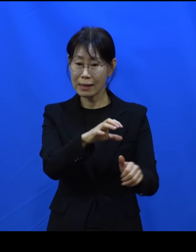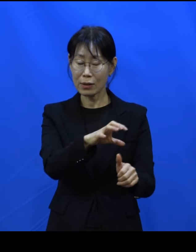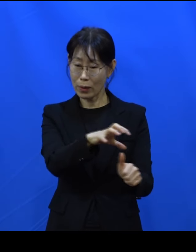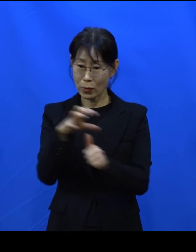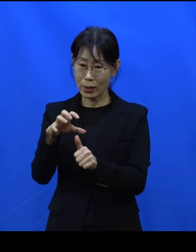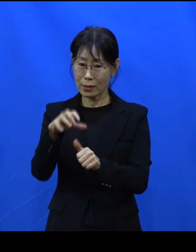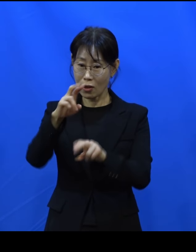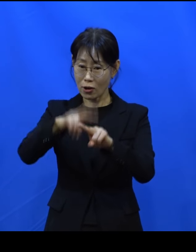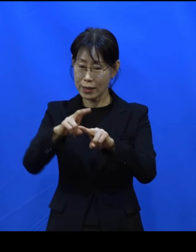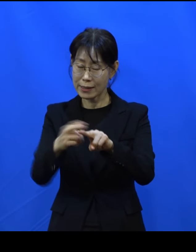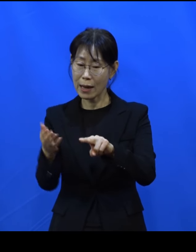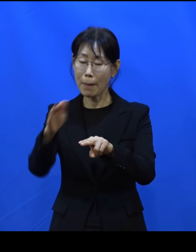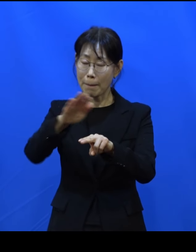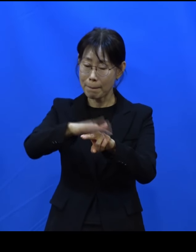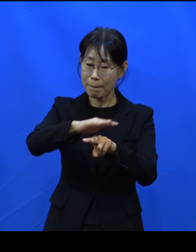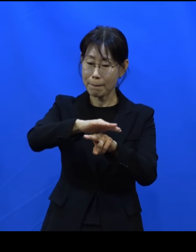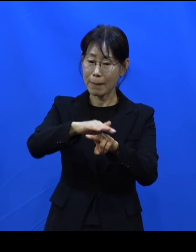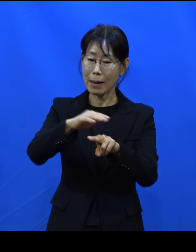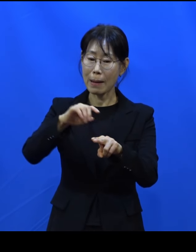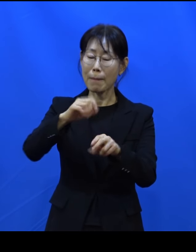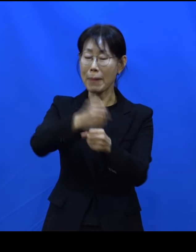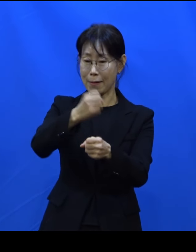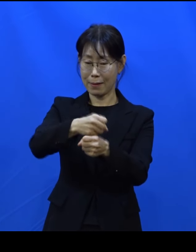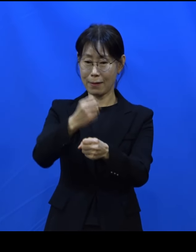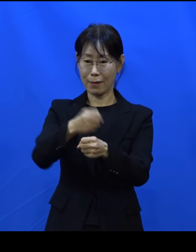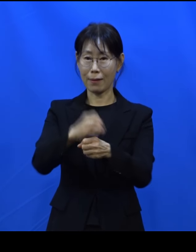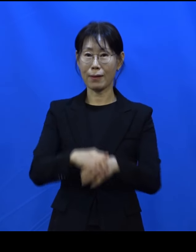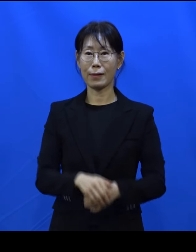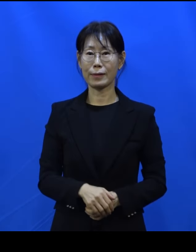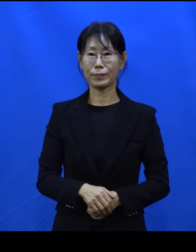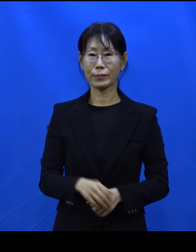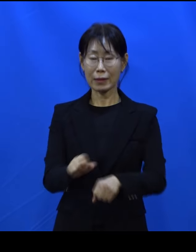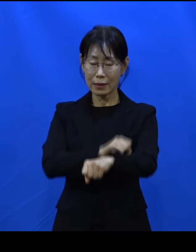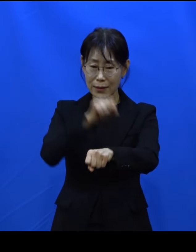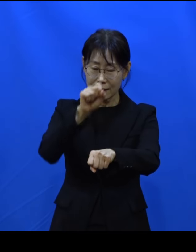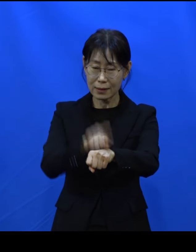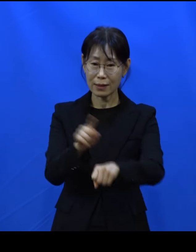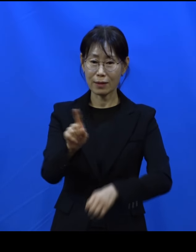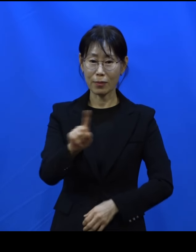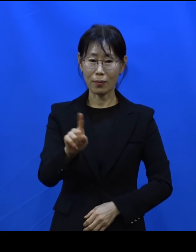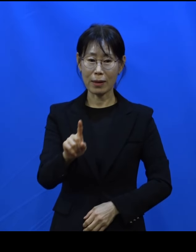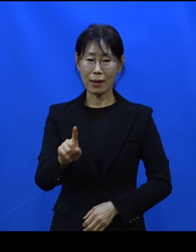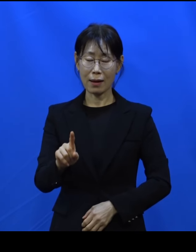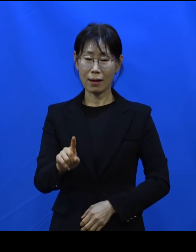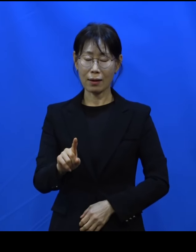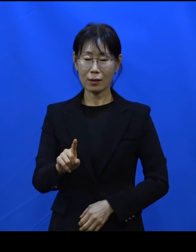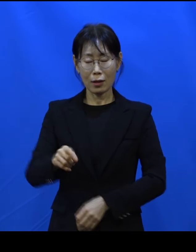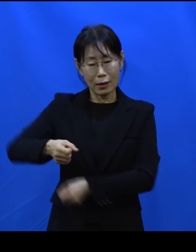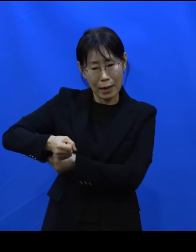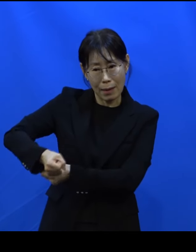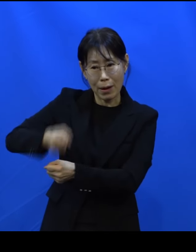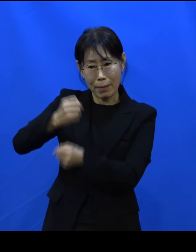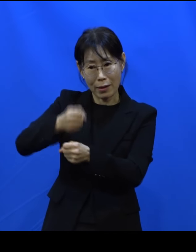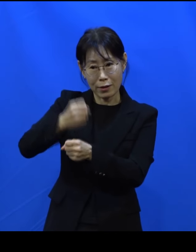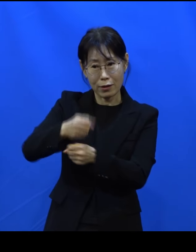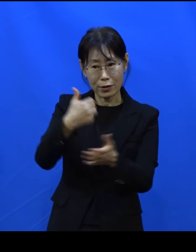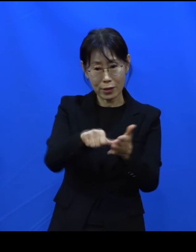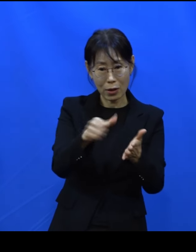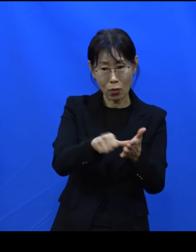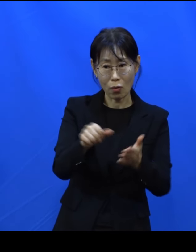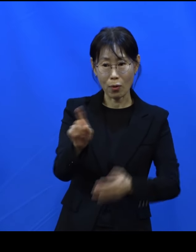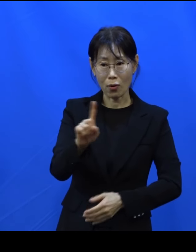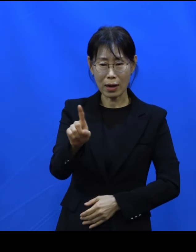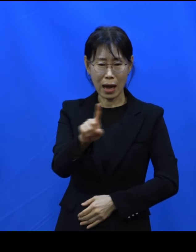딸들이 수놓은 세밀한 장식들이 있는 거죠. 특징이 있는데 가장 좋은 재료들만 사용했다는 거예요.